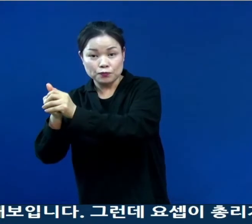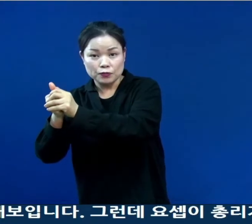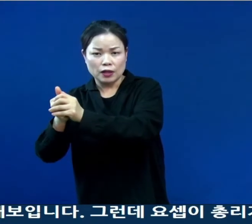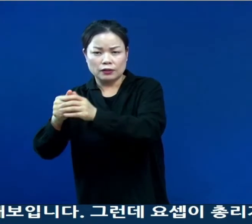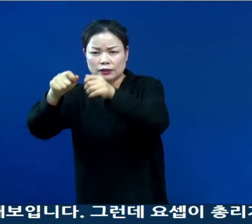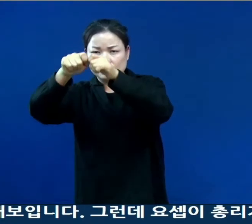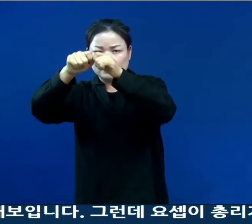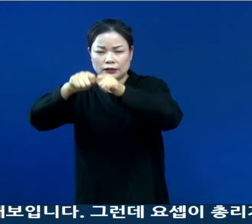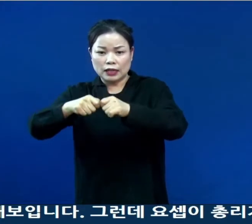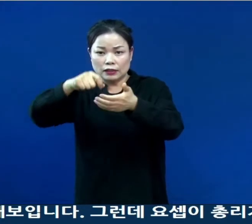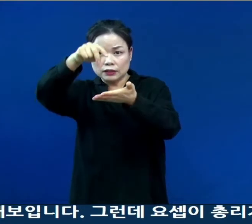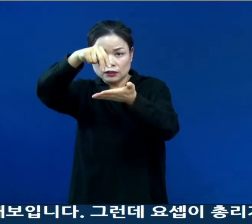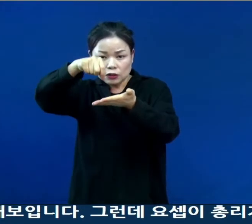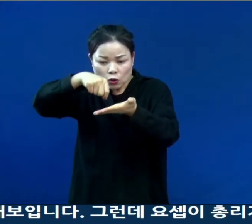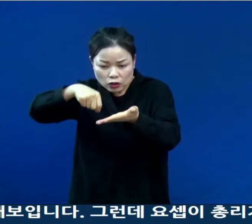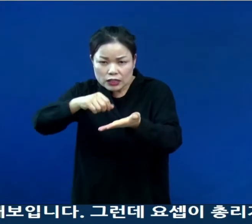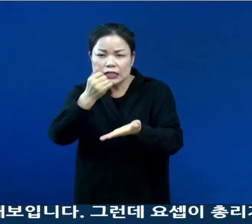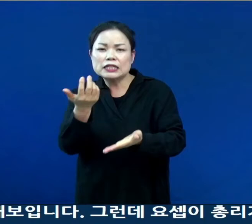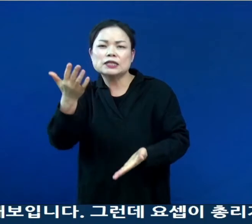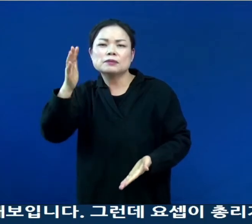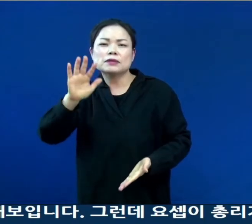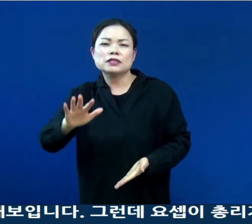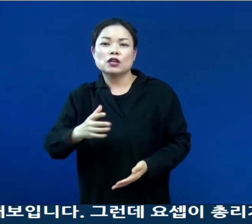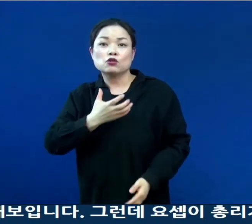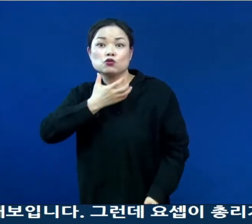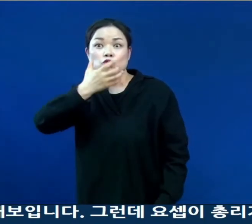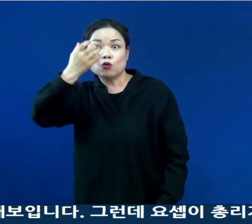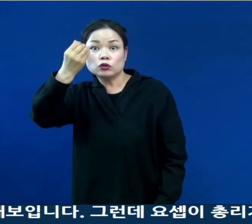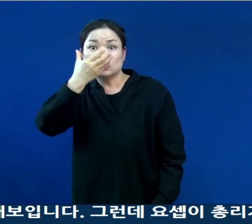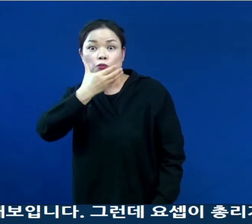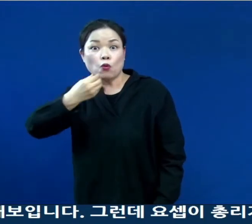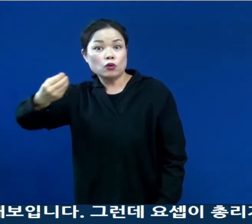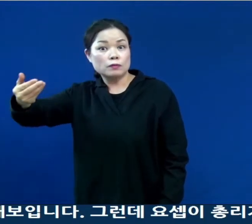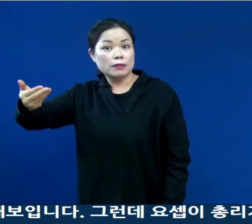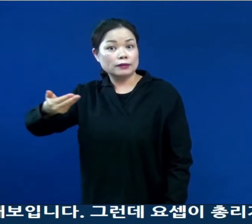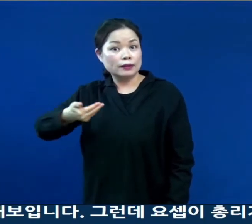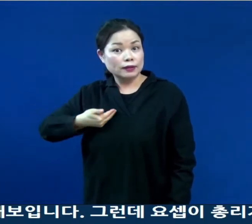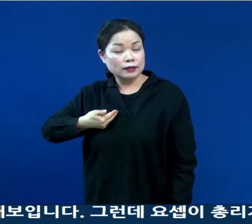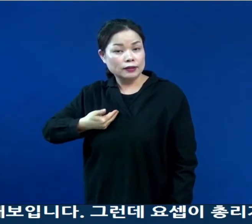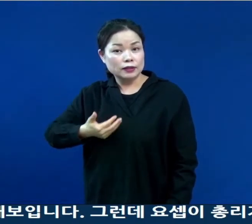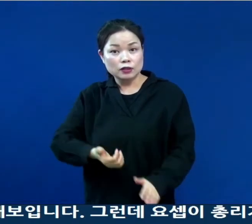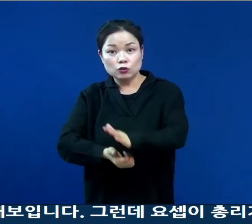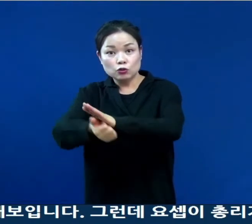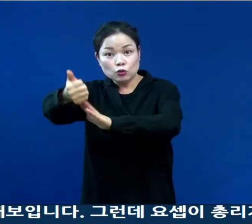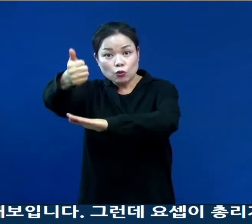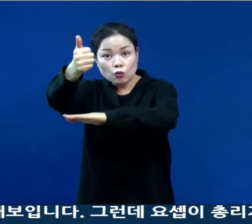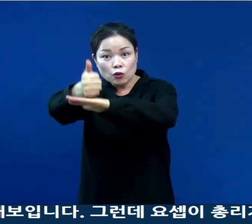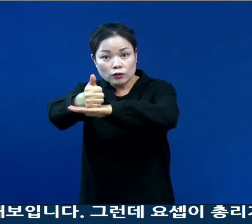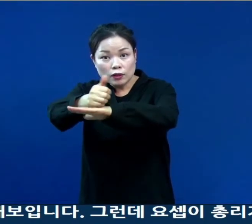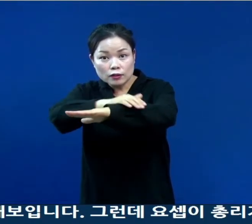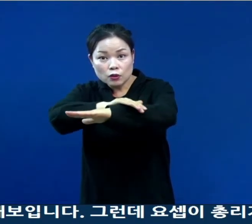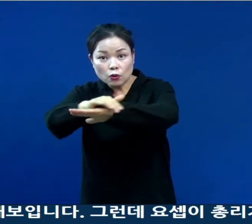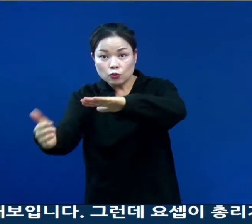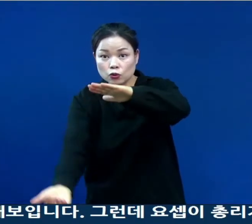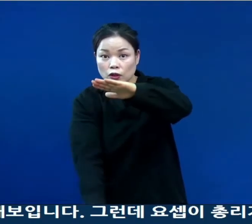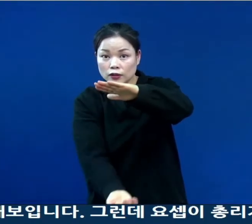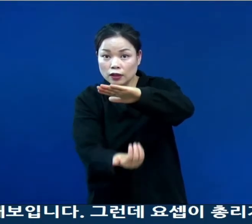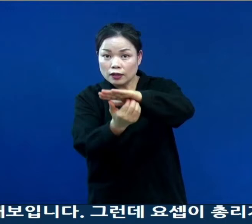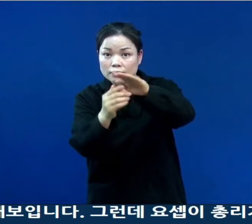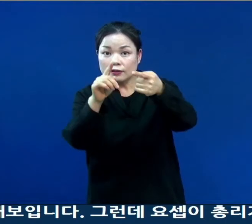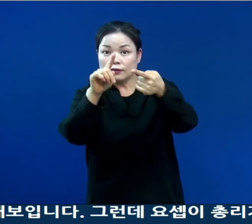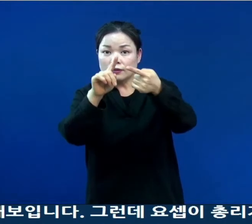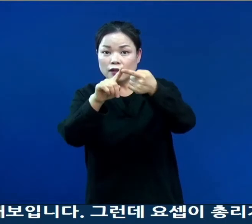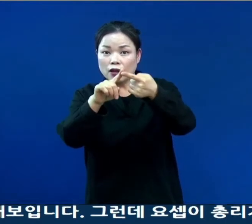기록을 합니다마는 단 한 번도 요셉이 복을 받았다든지 성공했다든지 형통했다든지에